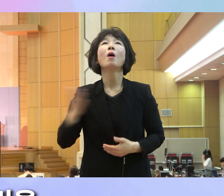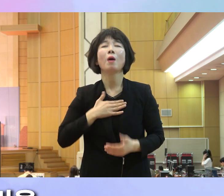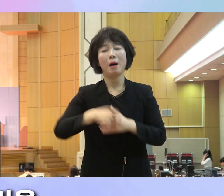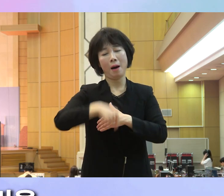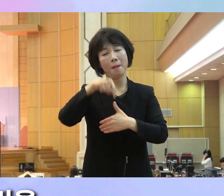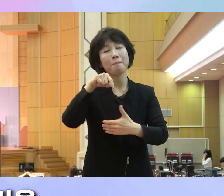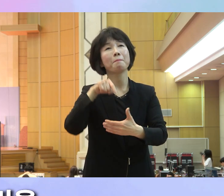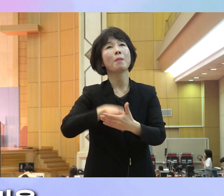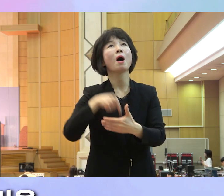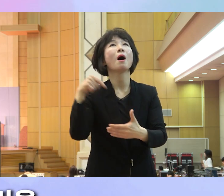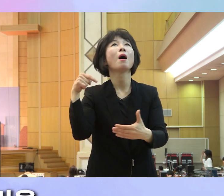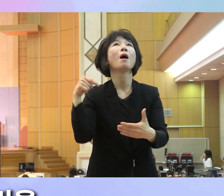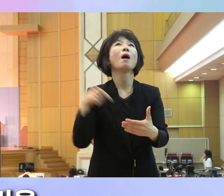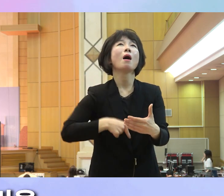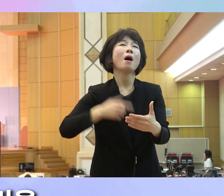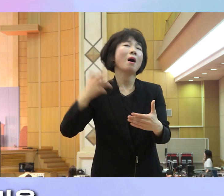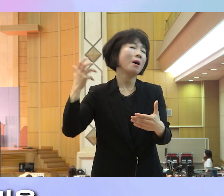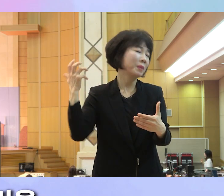커서